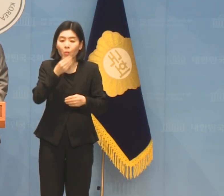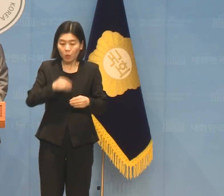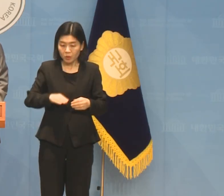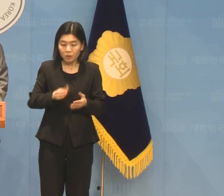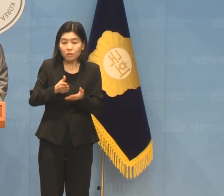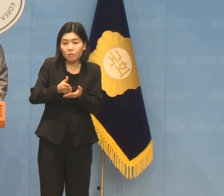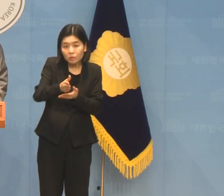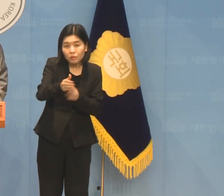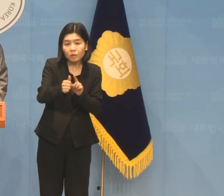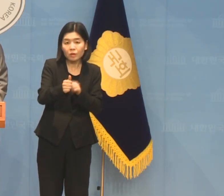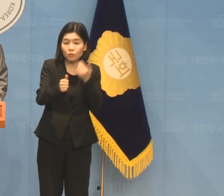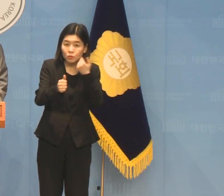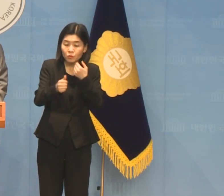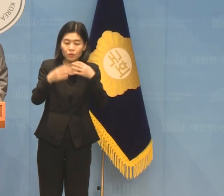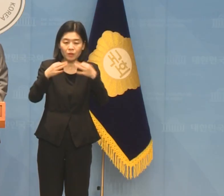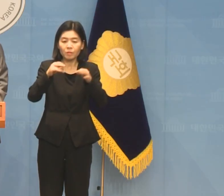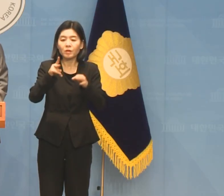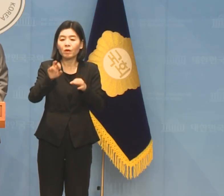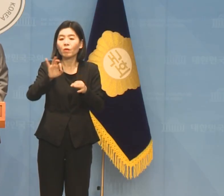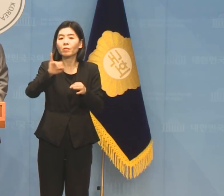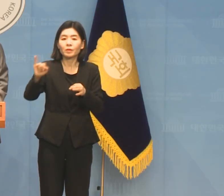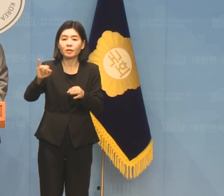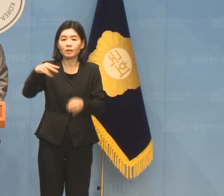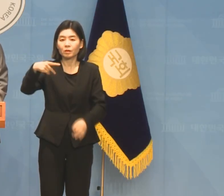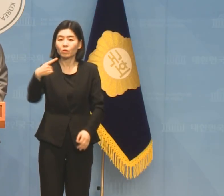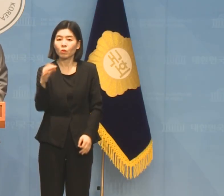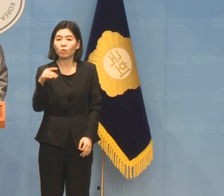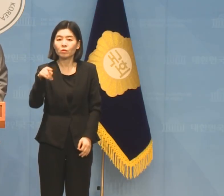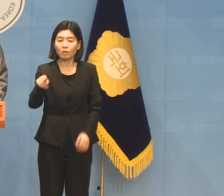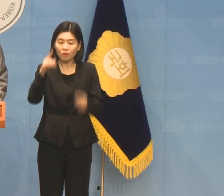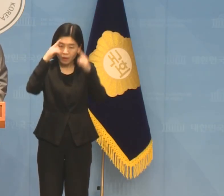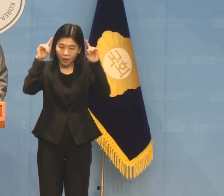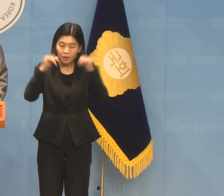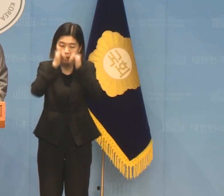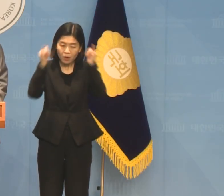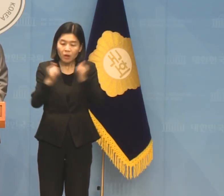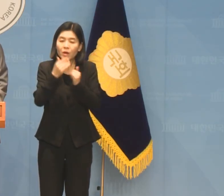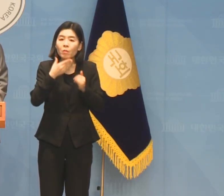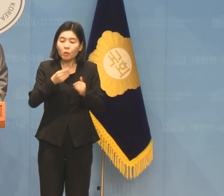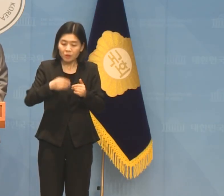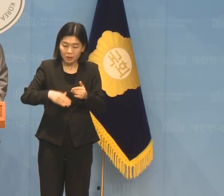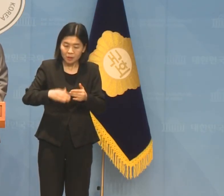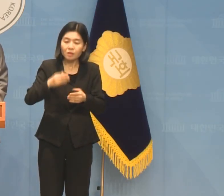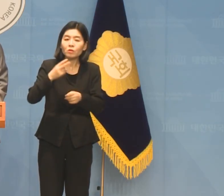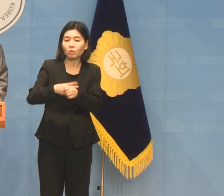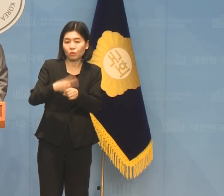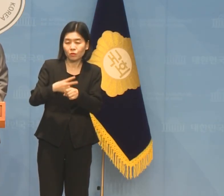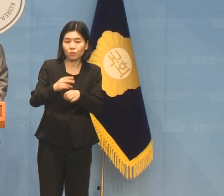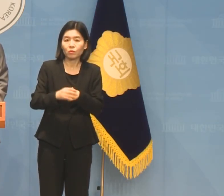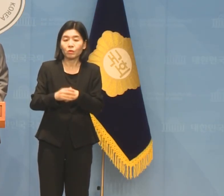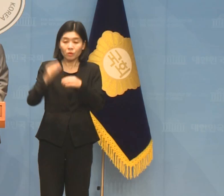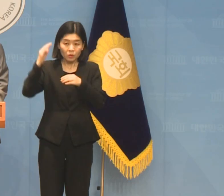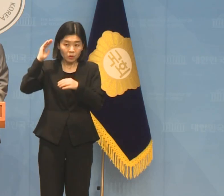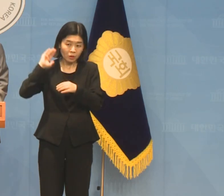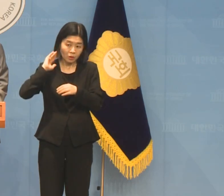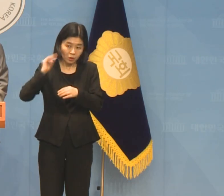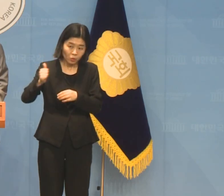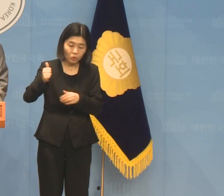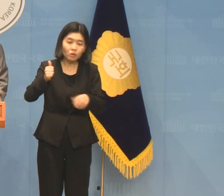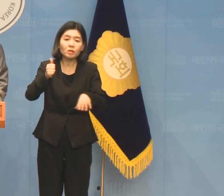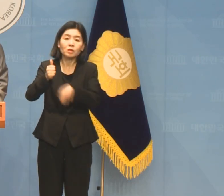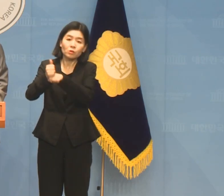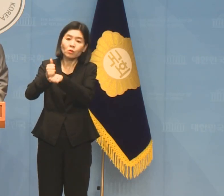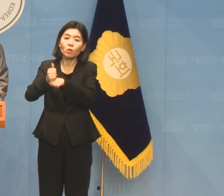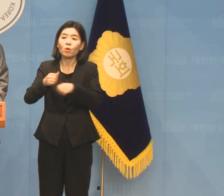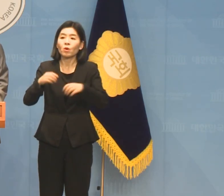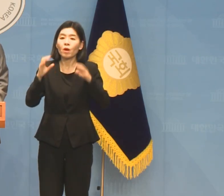분야 김영미 동서대학교 사회복지학과 교수님입니다. 대통령 직속